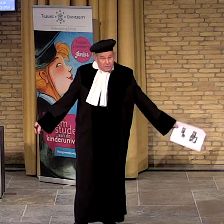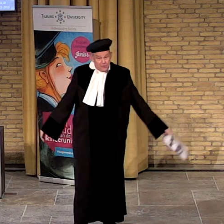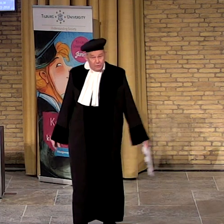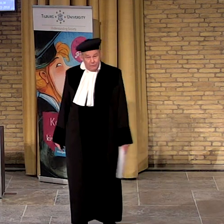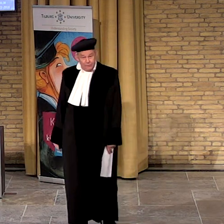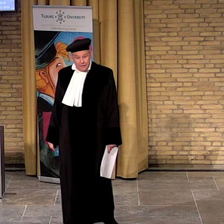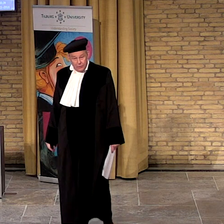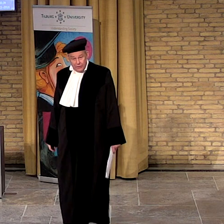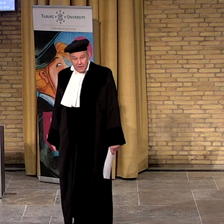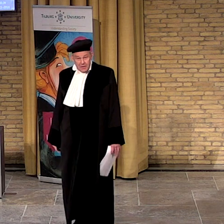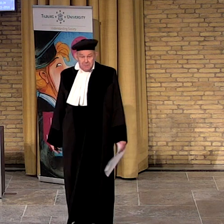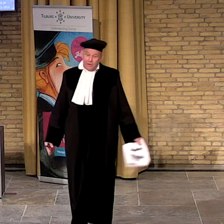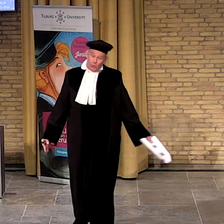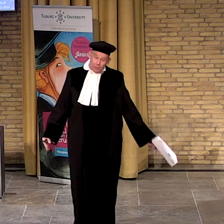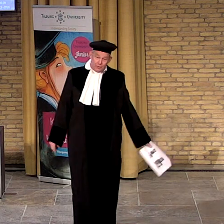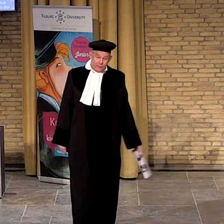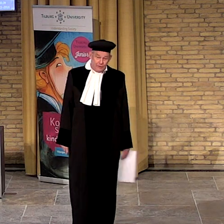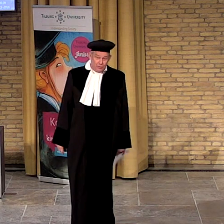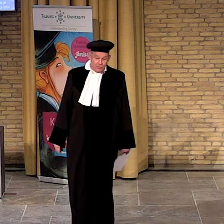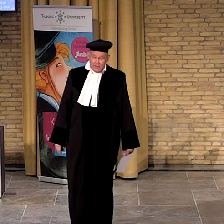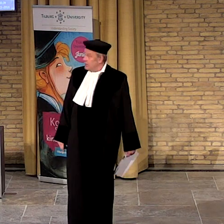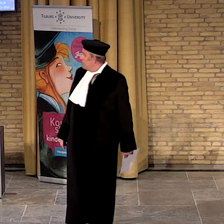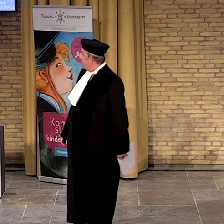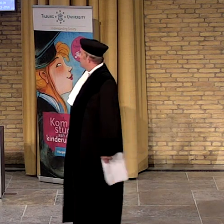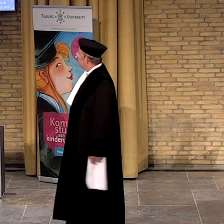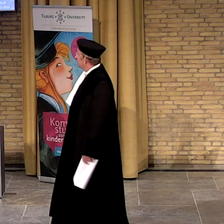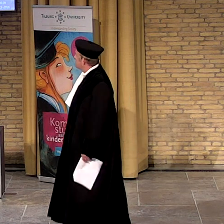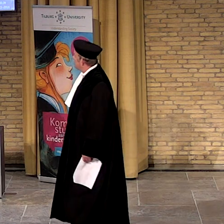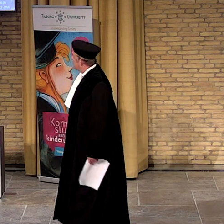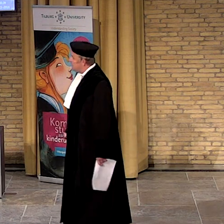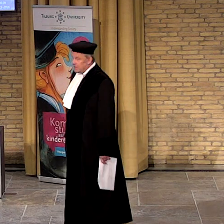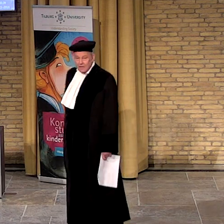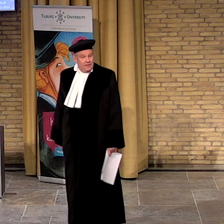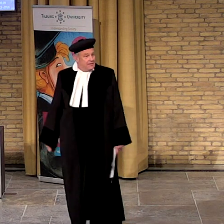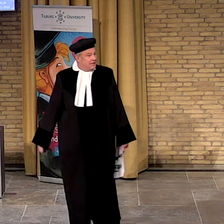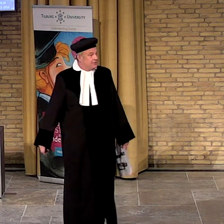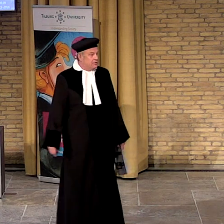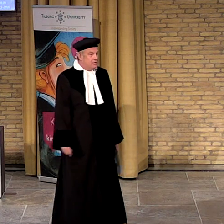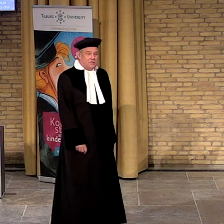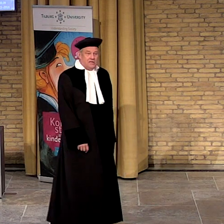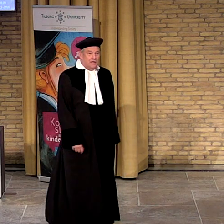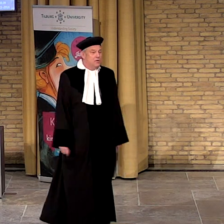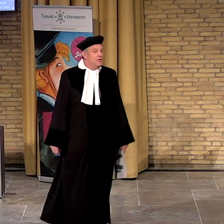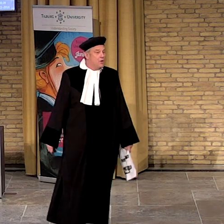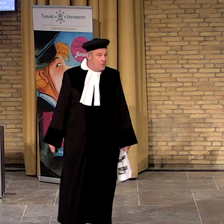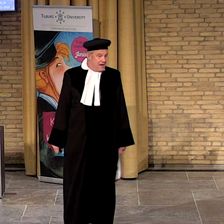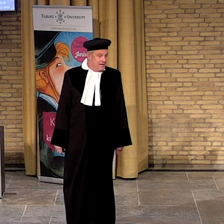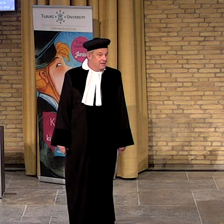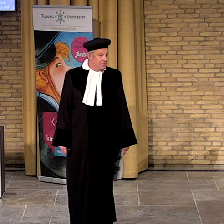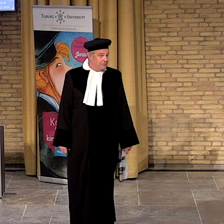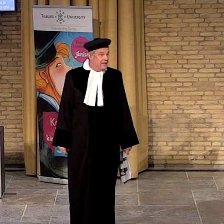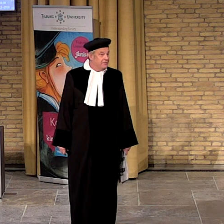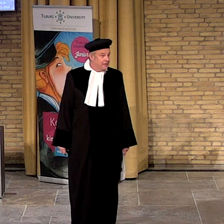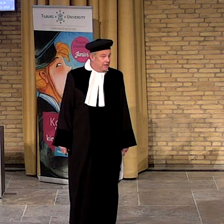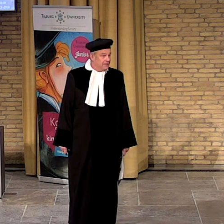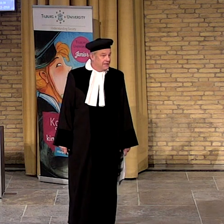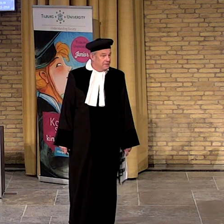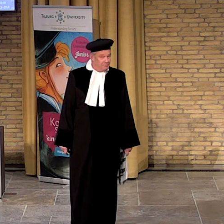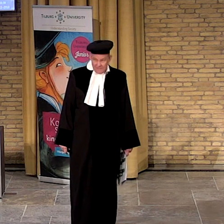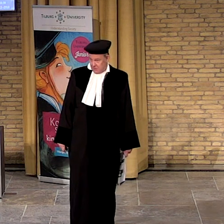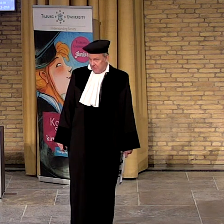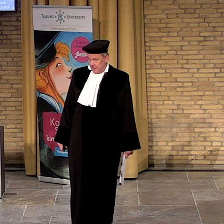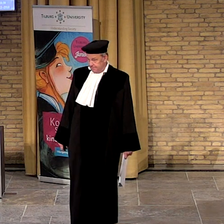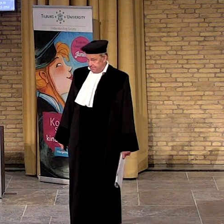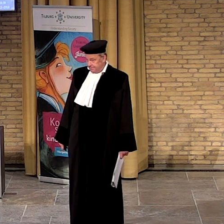soms dus door een machine kunnen vervangen worden. Maar het oplossen van een ruzie, hè, het oplossen van problemen, daarvan zullen jullie zeggen, no way, dat blijft